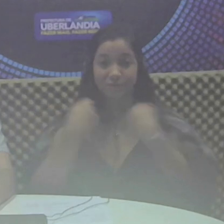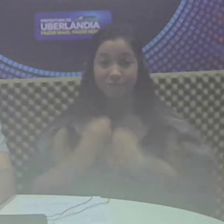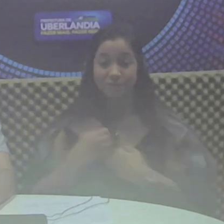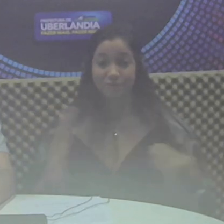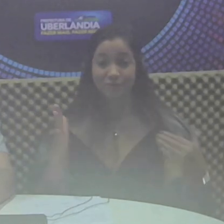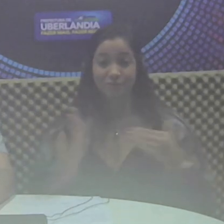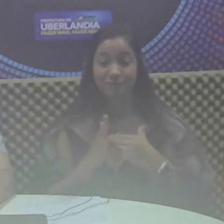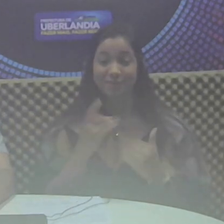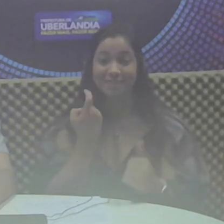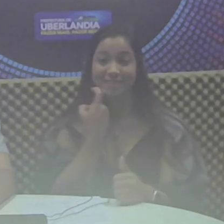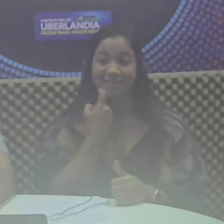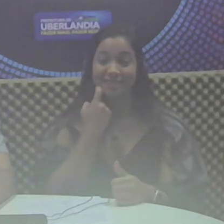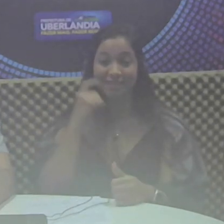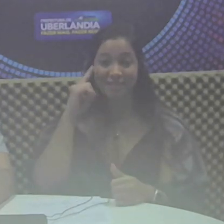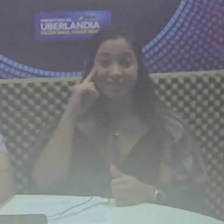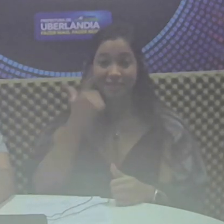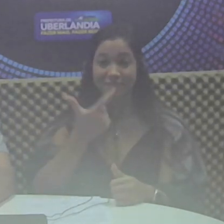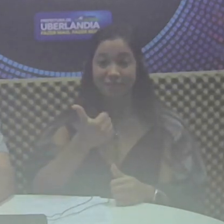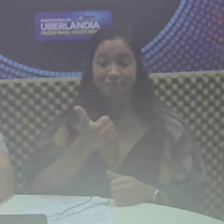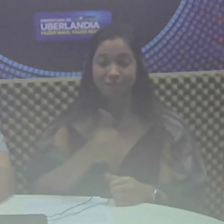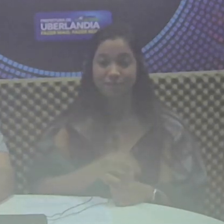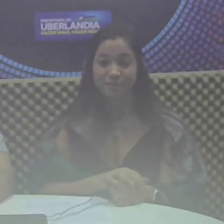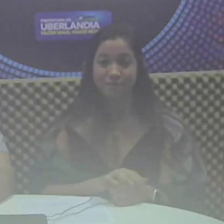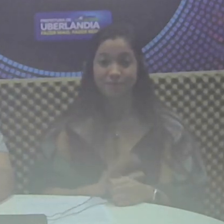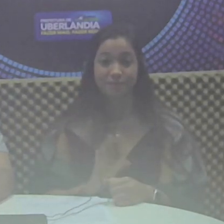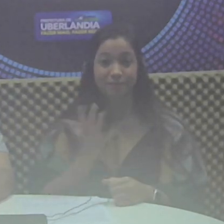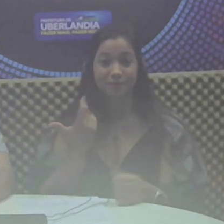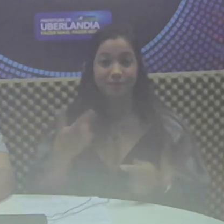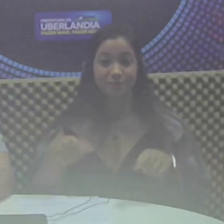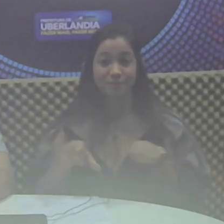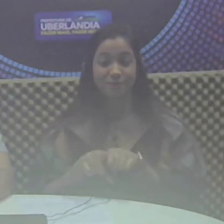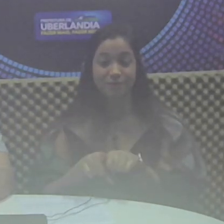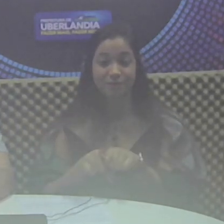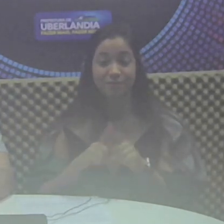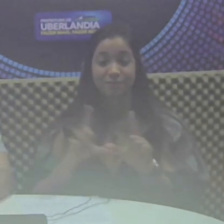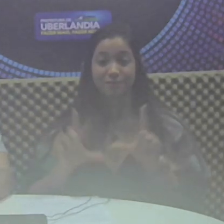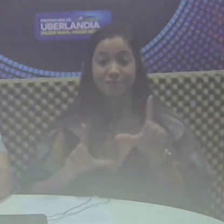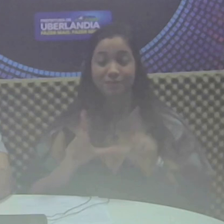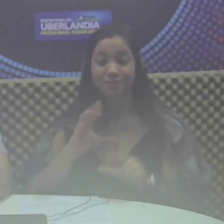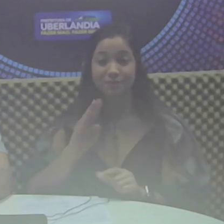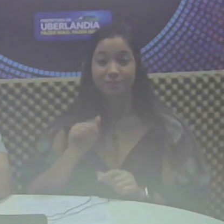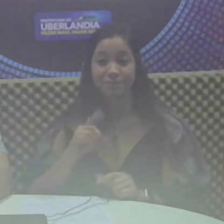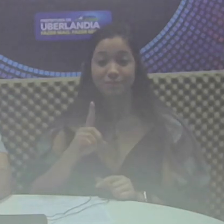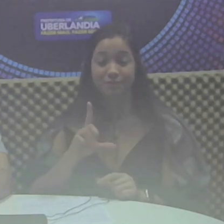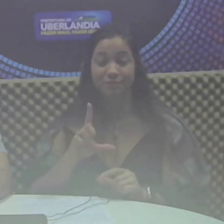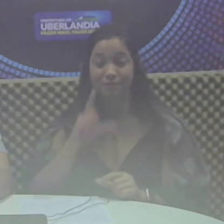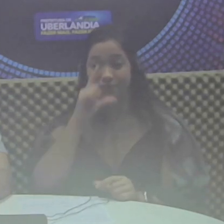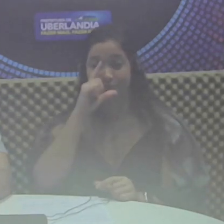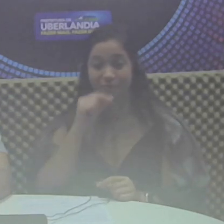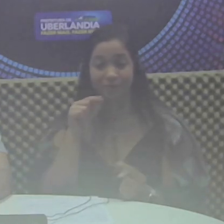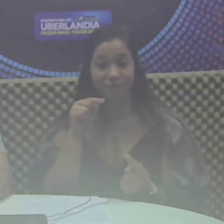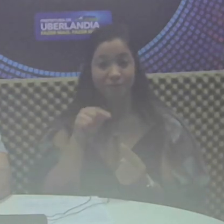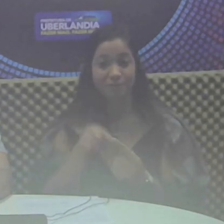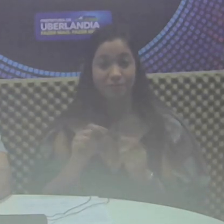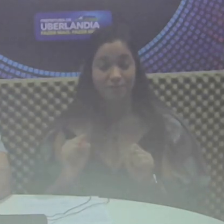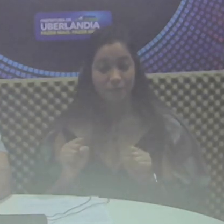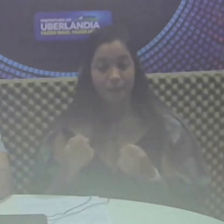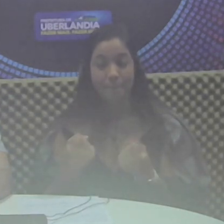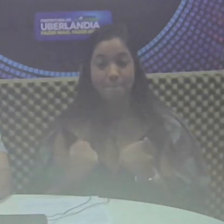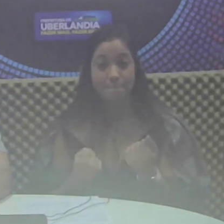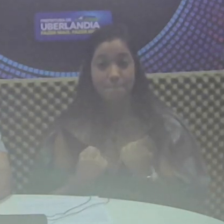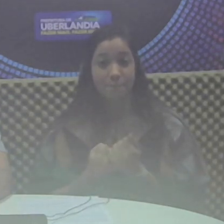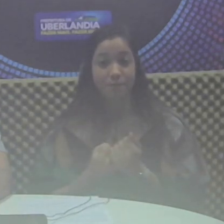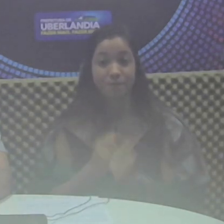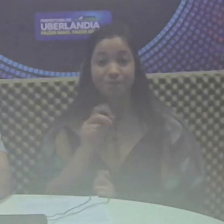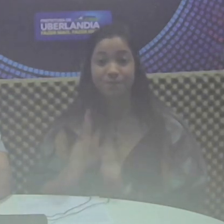próxima sexta-feira, dia 21. Realizada em parceria com a emissora Band Triângulo, a iniciativa tem o objetivo de reforçar o apoio